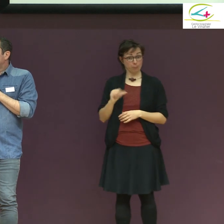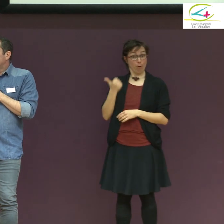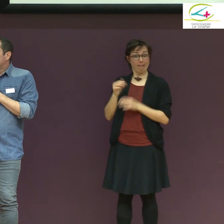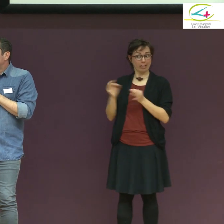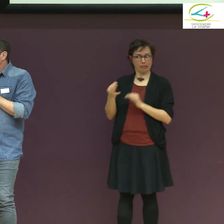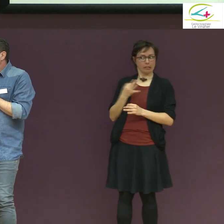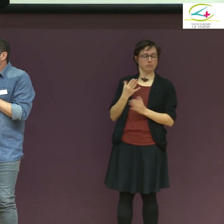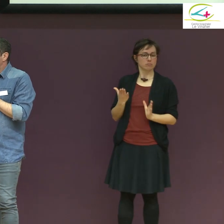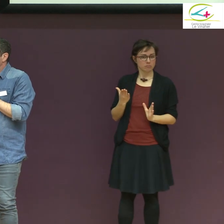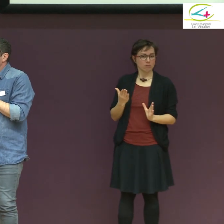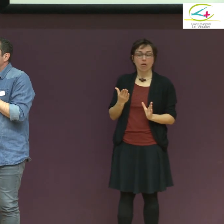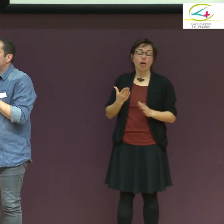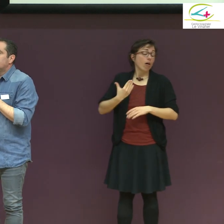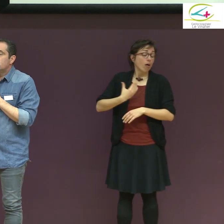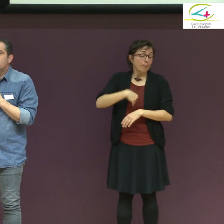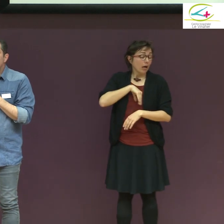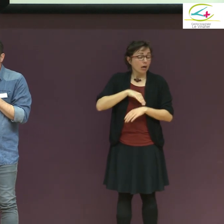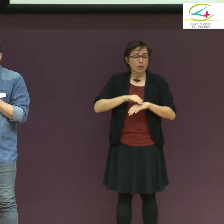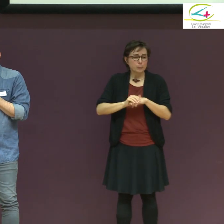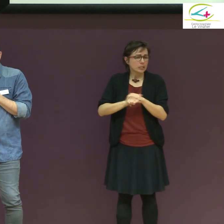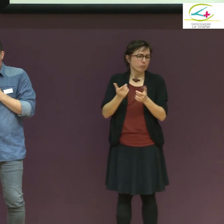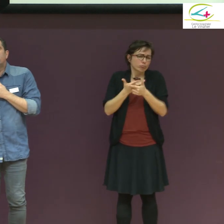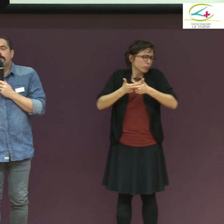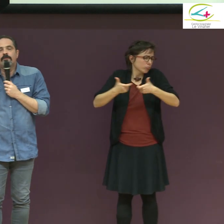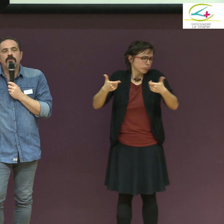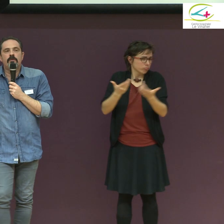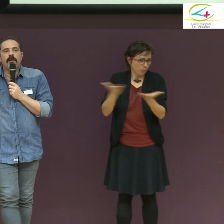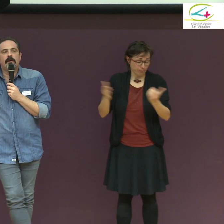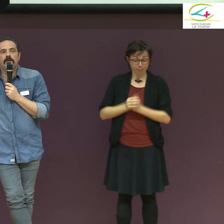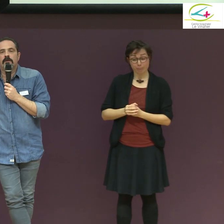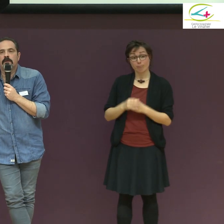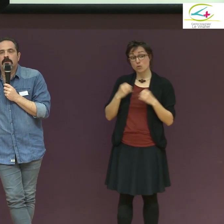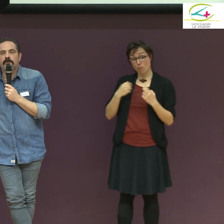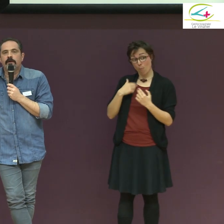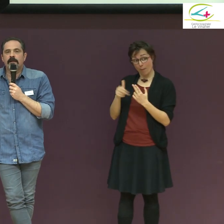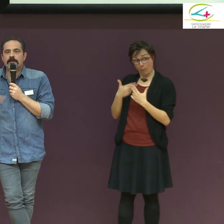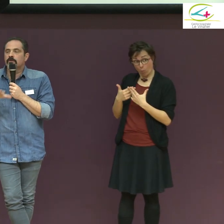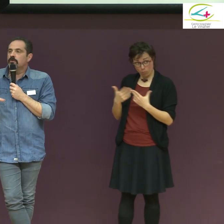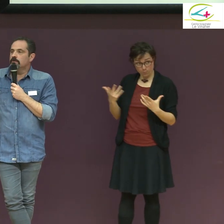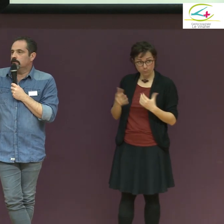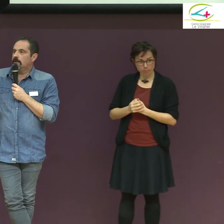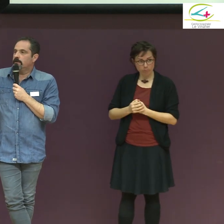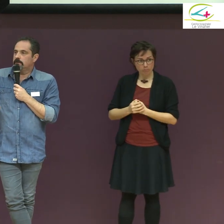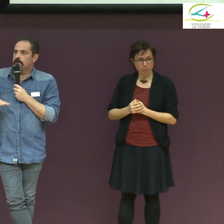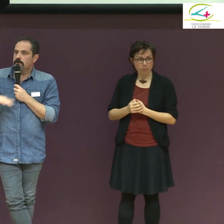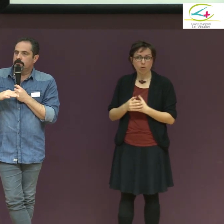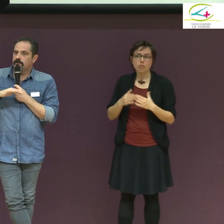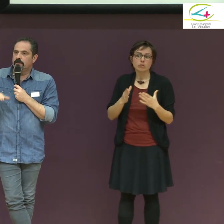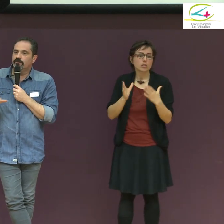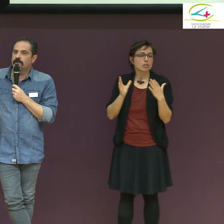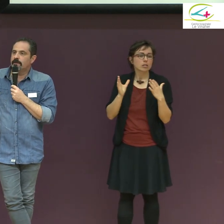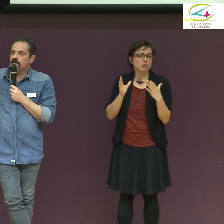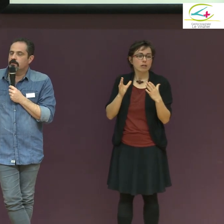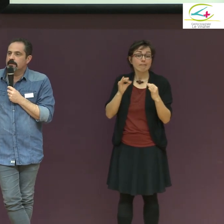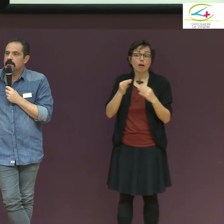Au nom de plein de choses. Et alors, ce que je dis souvent aux patients, mais qu'il ne faut absolument pas... Enfin, ça reste entre nous. Vous